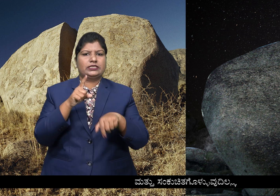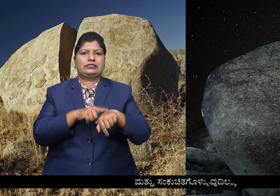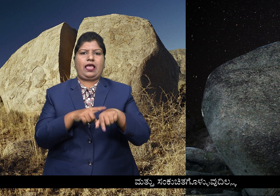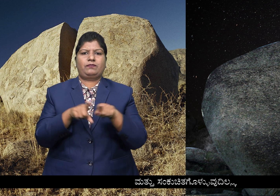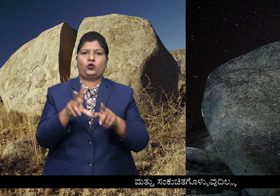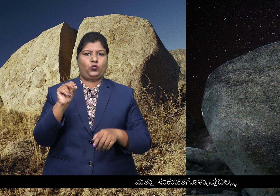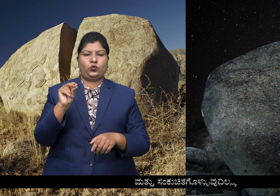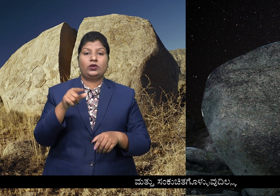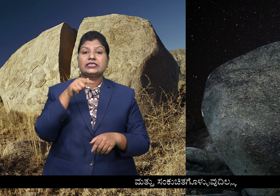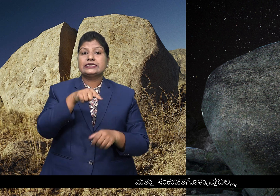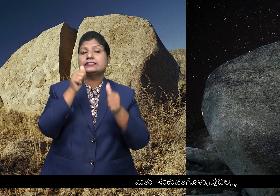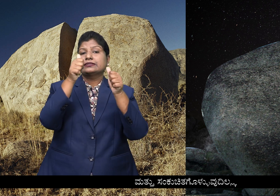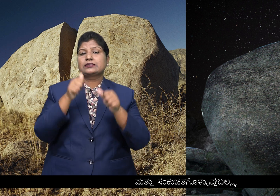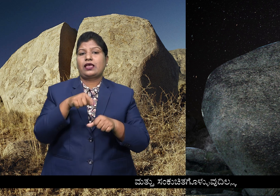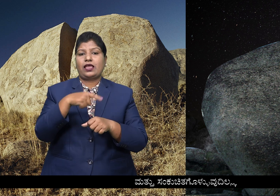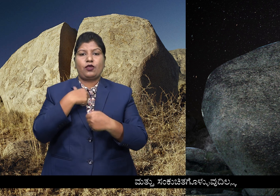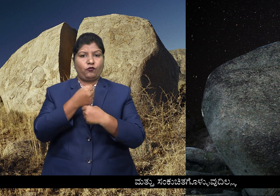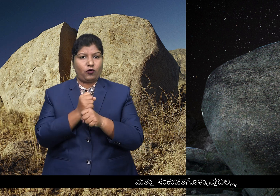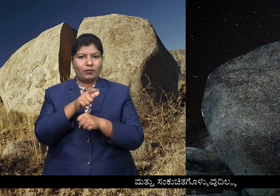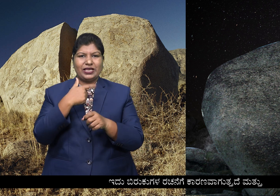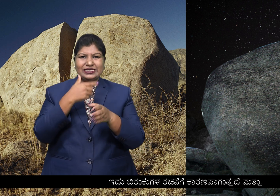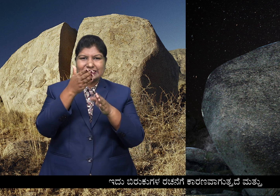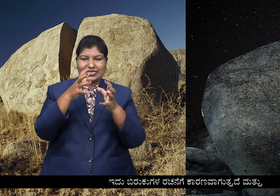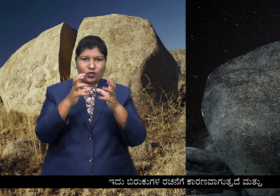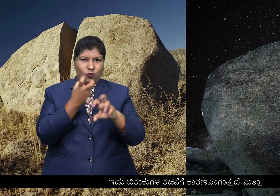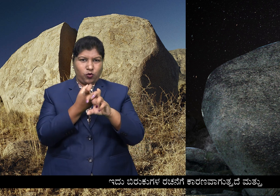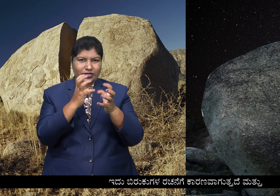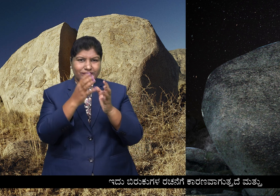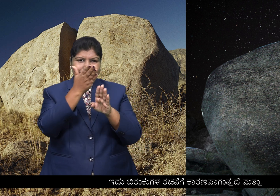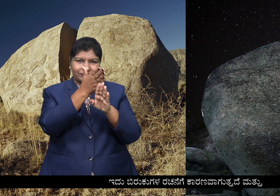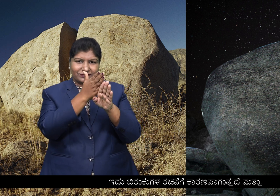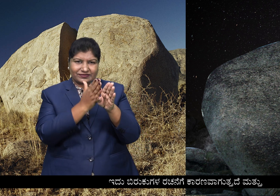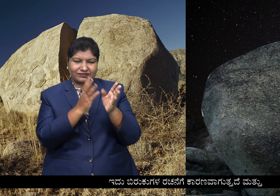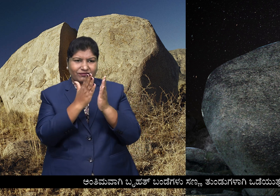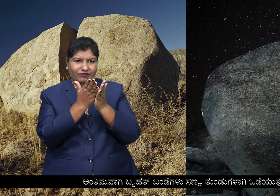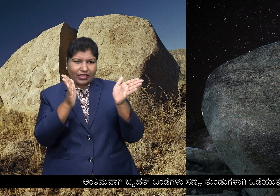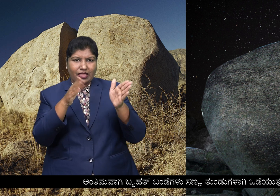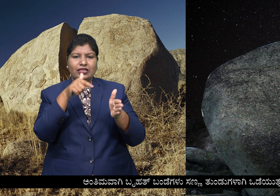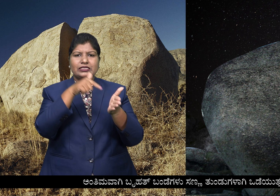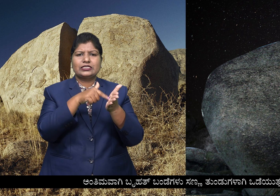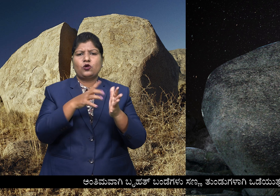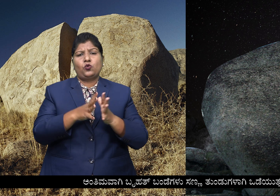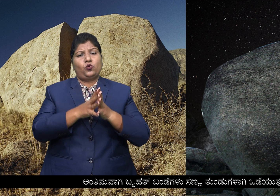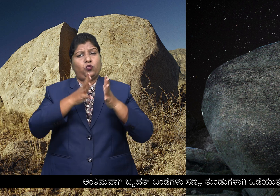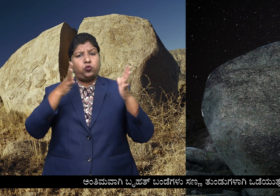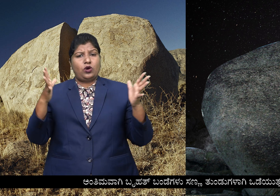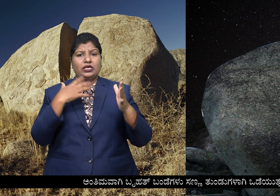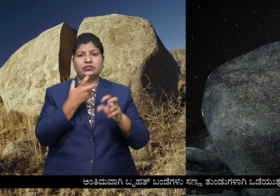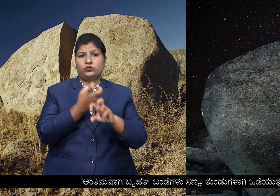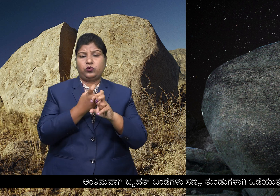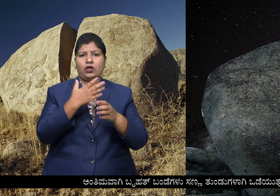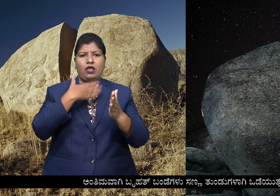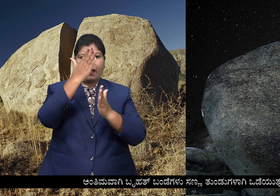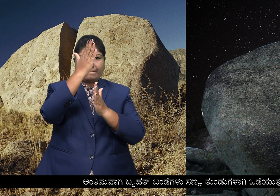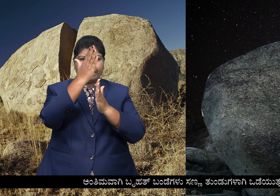ಹಿಗ್ಗುವುದಿಲ್ಲ ಮತ್ತು ಸಂಕುಚಿತಗೊಳ್ಳುವುದಿಲ್ಲ. ಬಿರುಕುಗಳ ರಚನೆಗೆ ಕಾರಣವಾಗುತ್ತದೆ ಮತ್ತು ಅಂತಿಮವಾಗಿ ಬೃಹತ್ ಬಂಡೆಗಳು